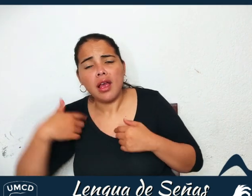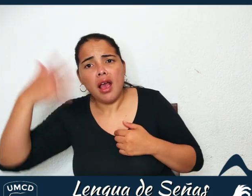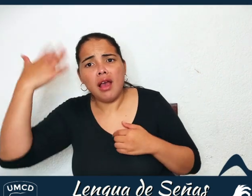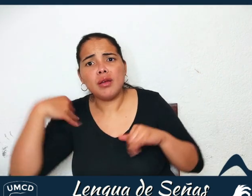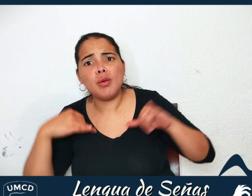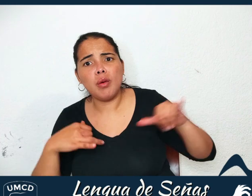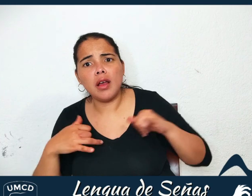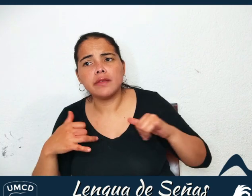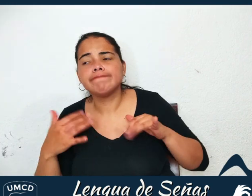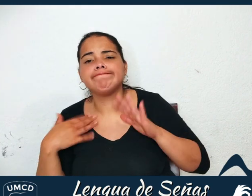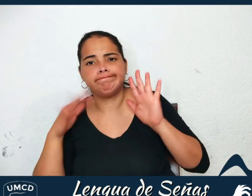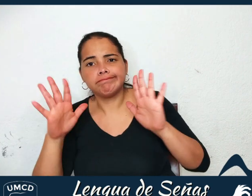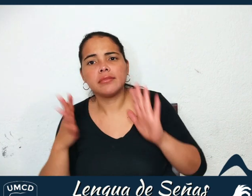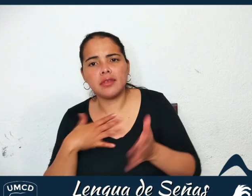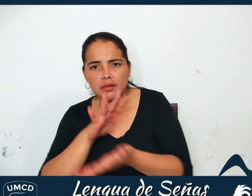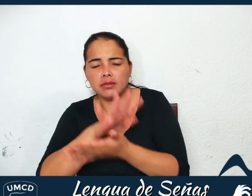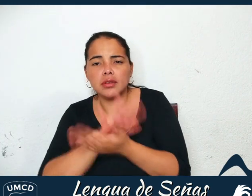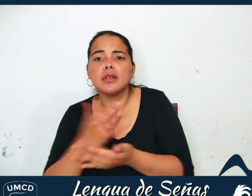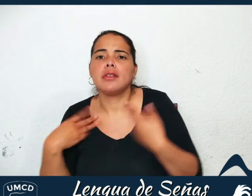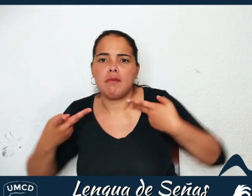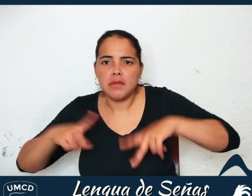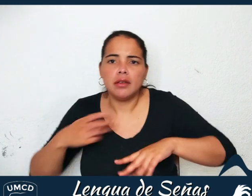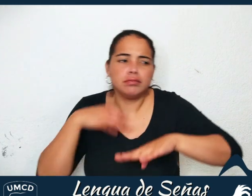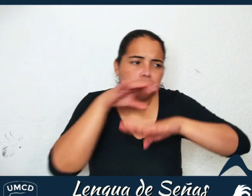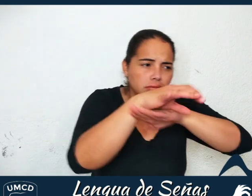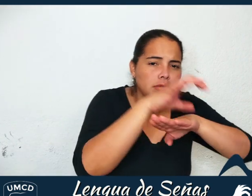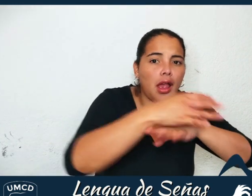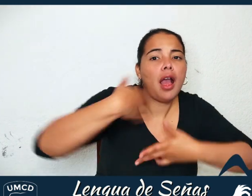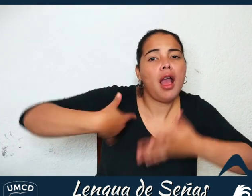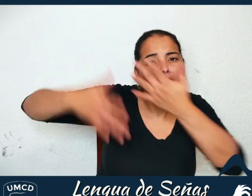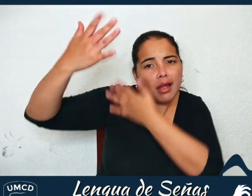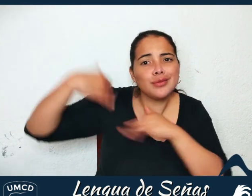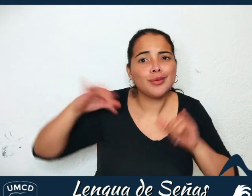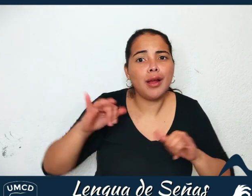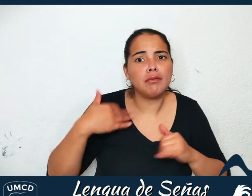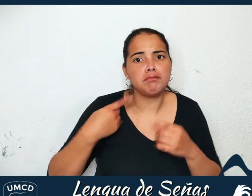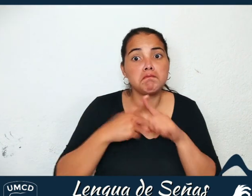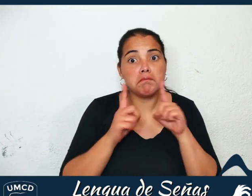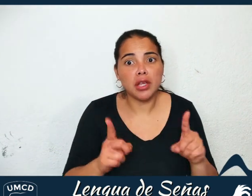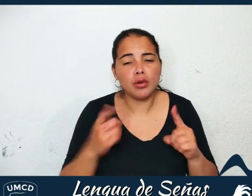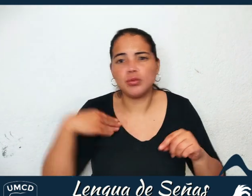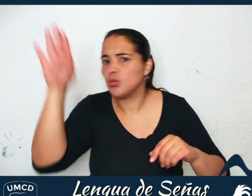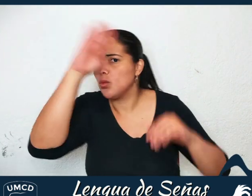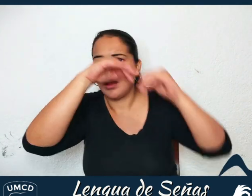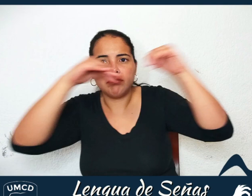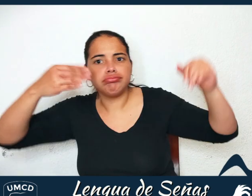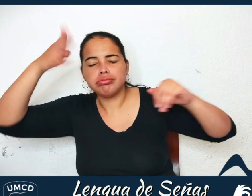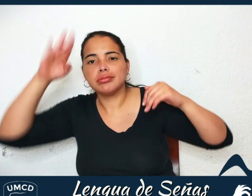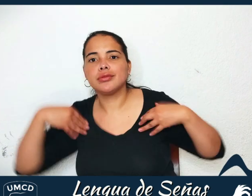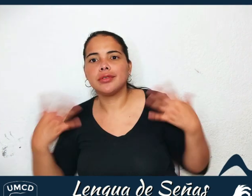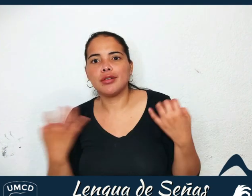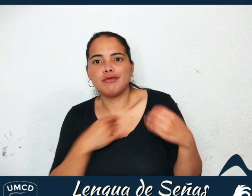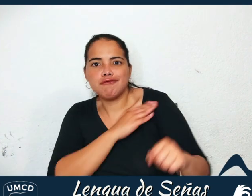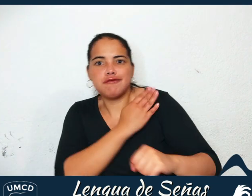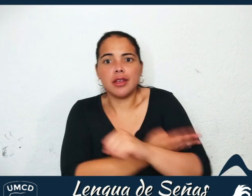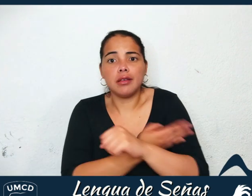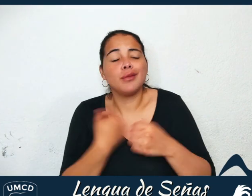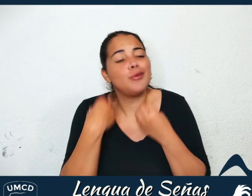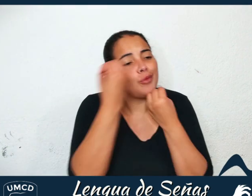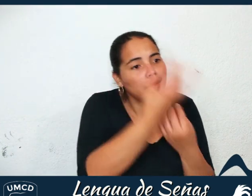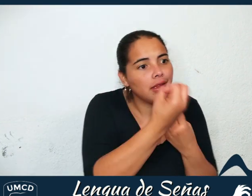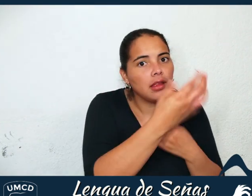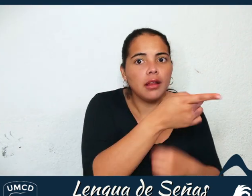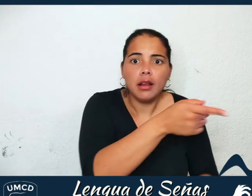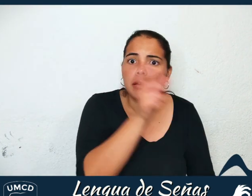a mirar que así como Dios nos ha consolado a nosotros, Él puede consolar a otros y de esa manera ellos